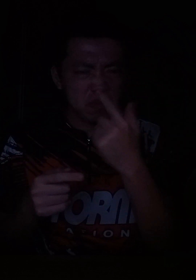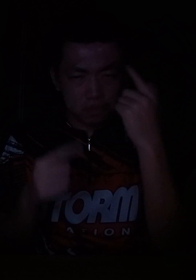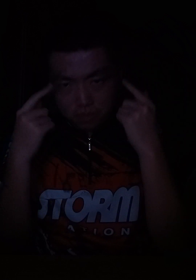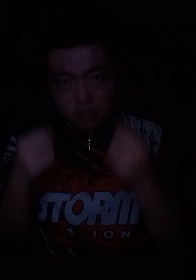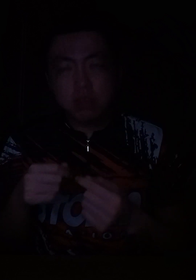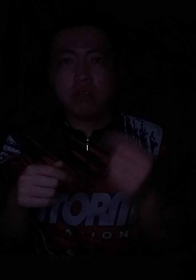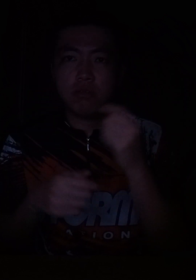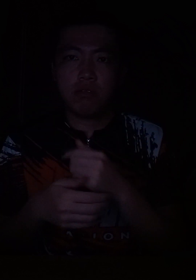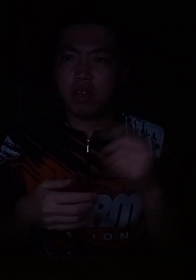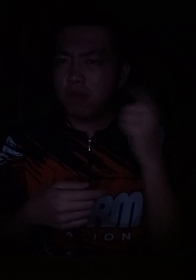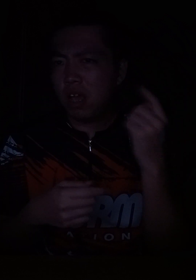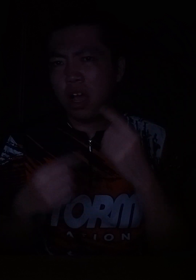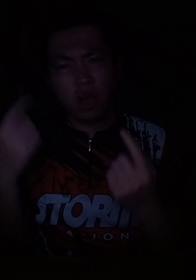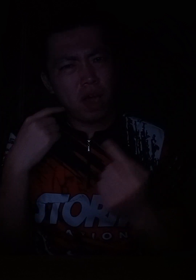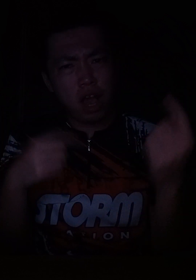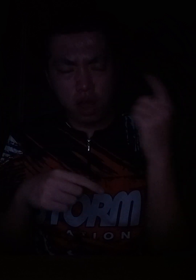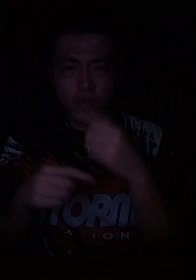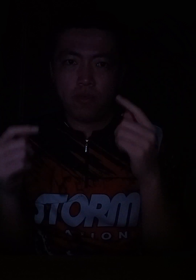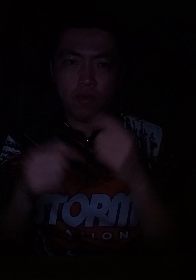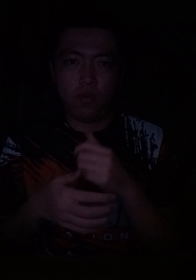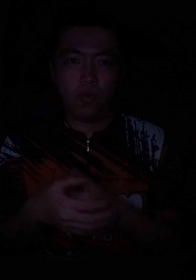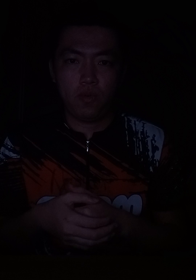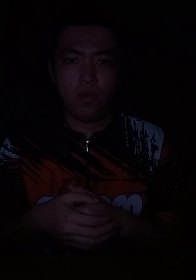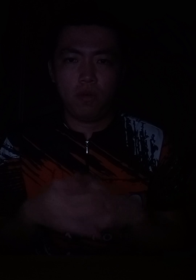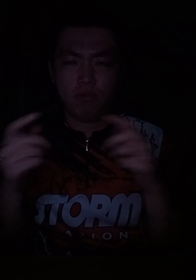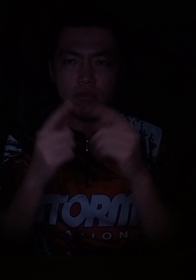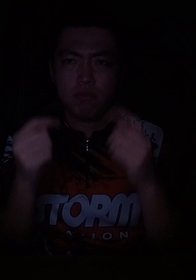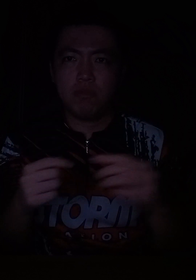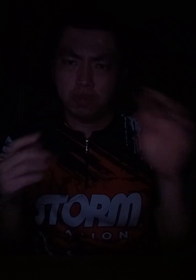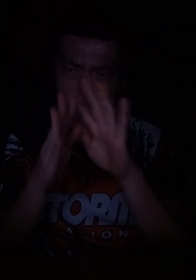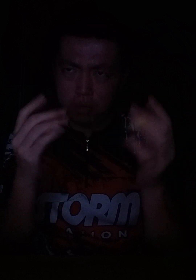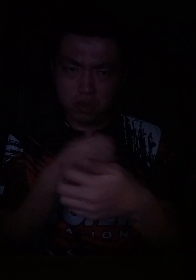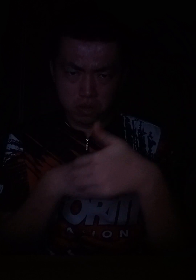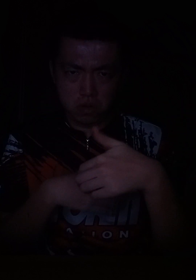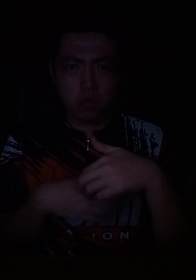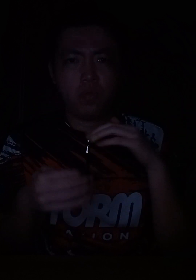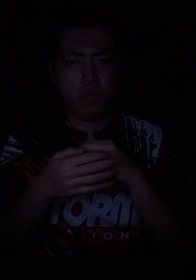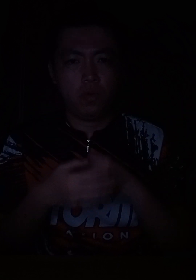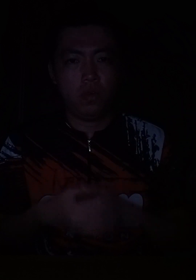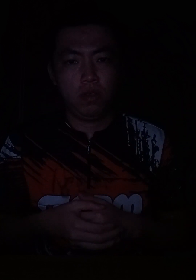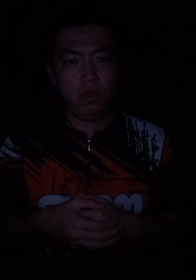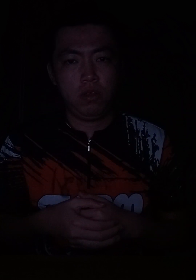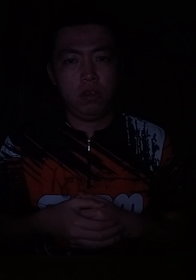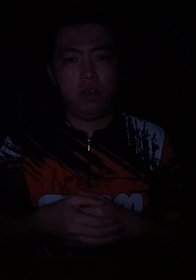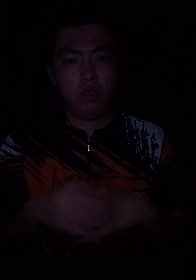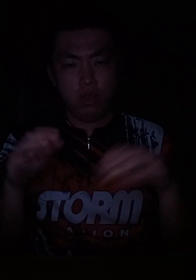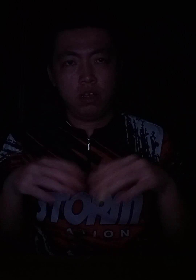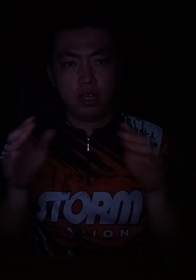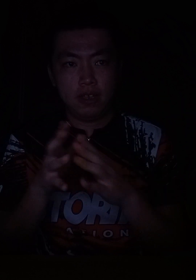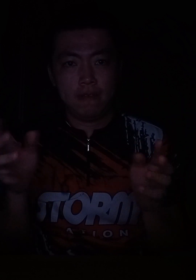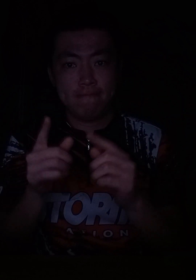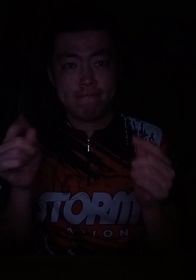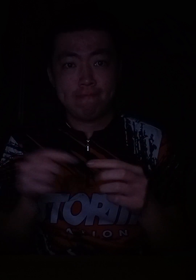났는데 한 명은 현장에서 치료를 받았고 다른 한 명은 병원으로 이송됐습니다. 경찰은 합정역에서 남성을